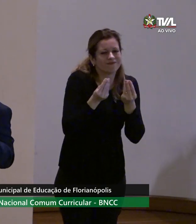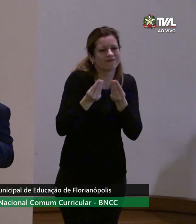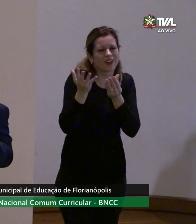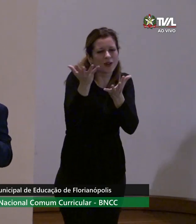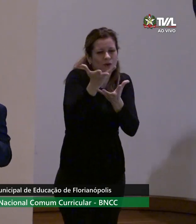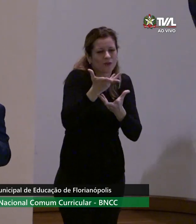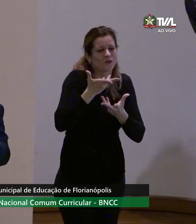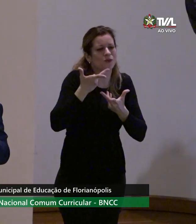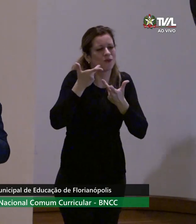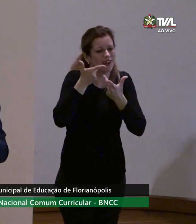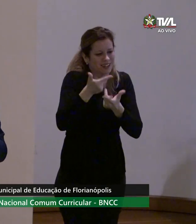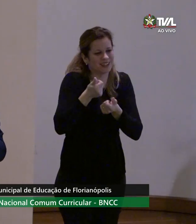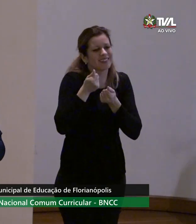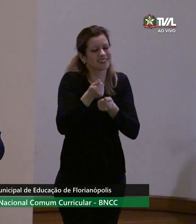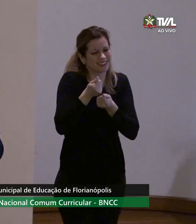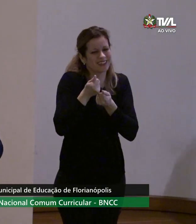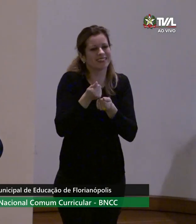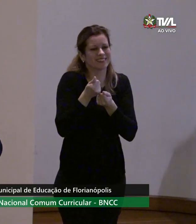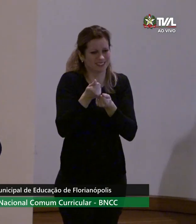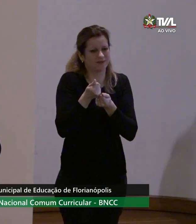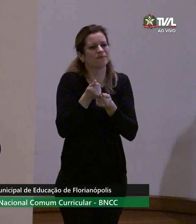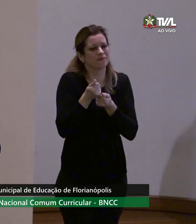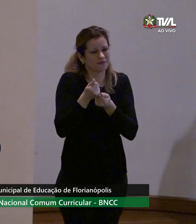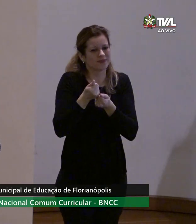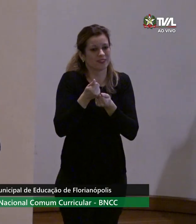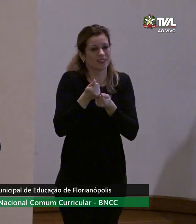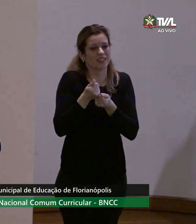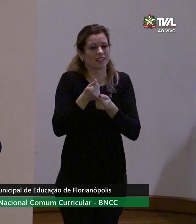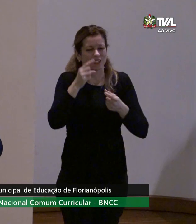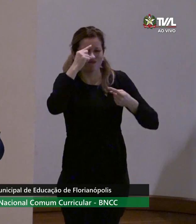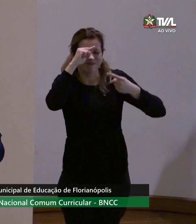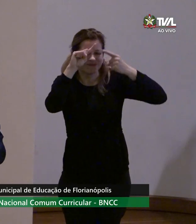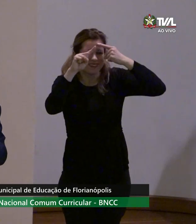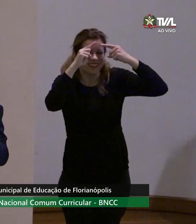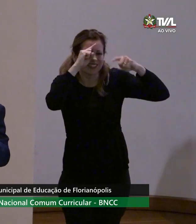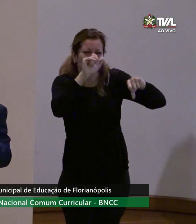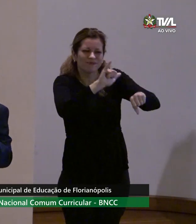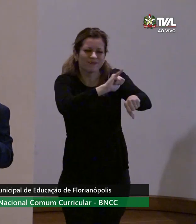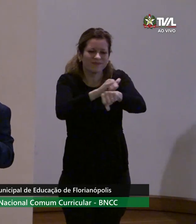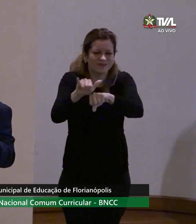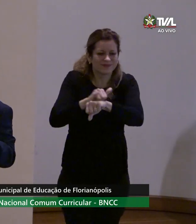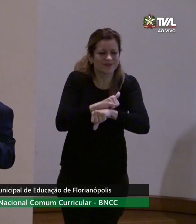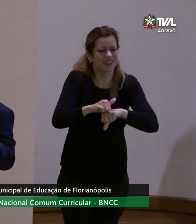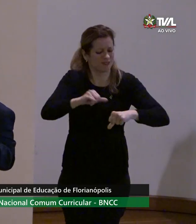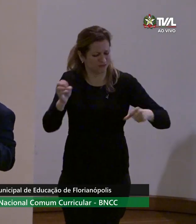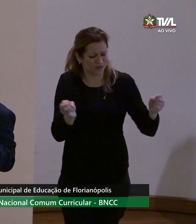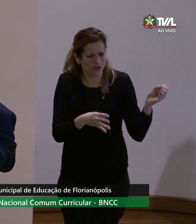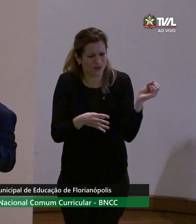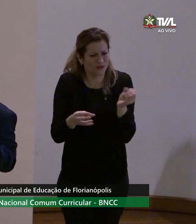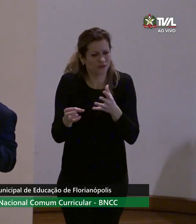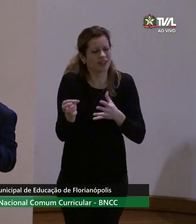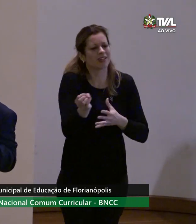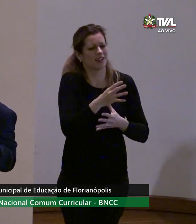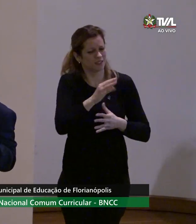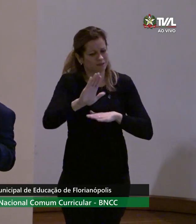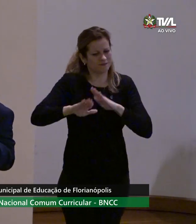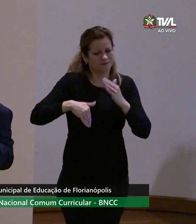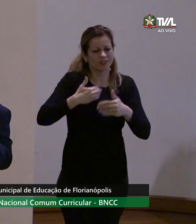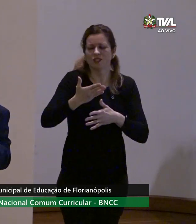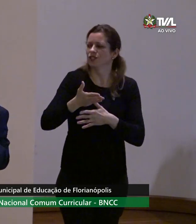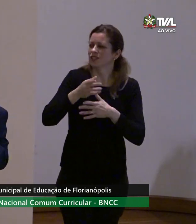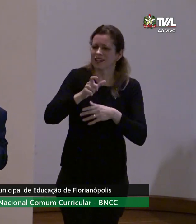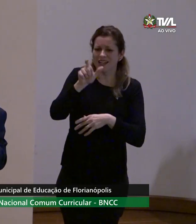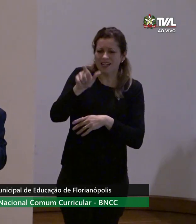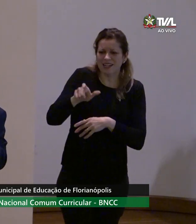nossa essência a nossa qualidade se faz na criatividade e na Inovação de cada um dos nossos diretores